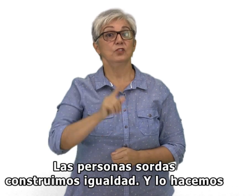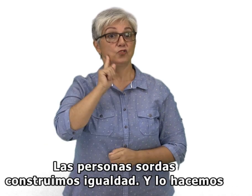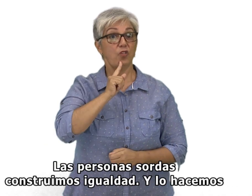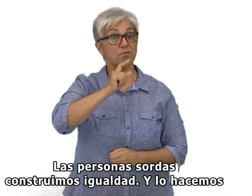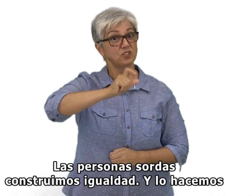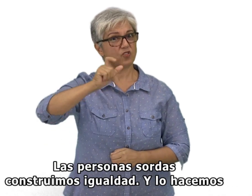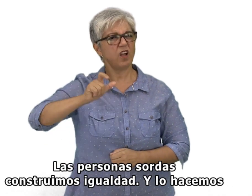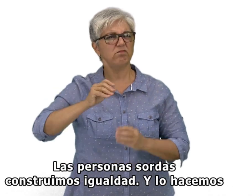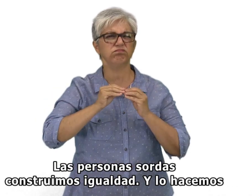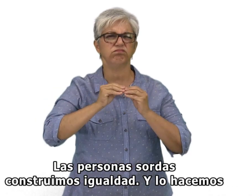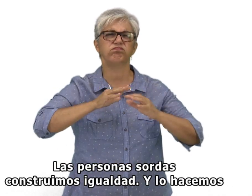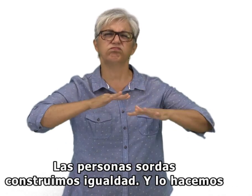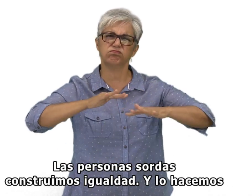Las personas sordas construimos igualdad.